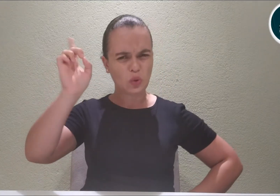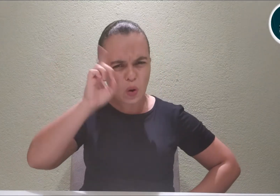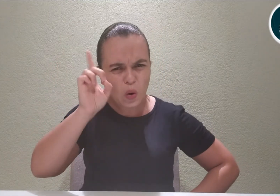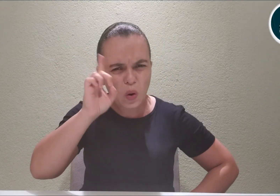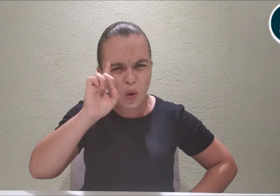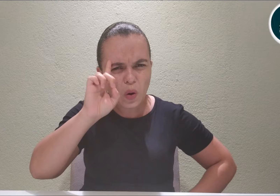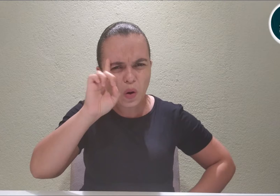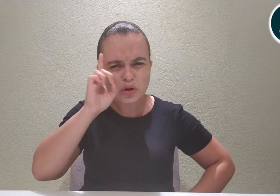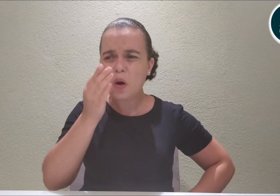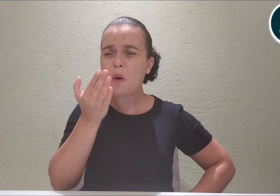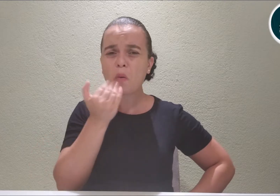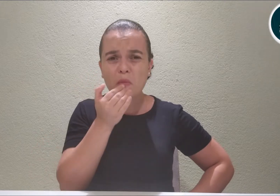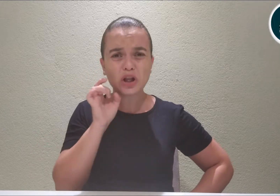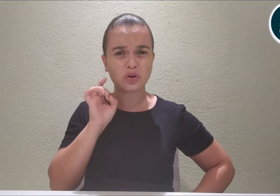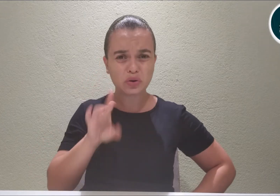de comer apenas o maná.